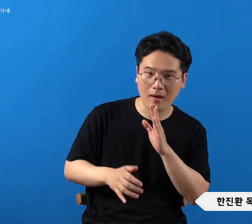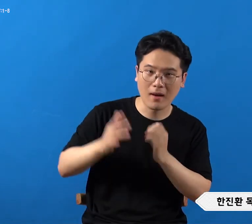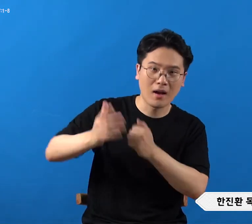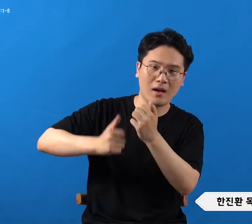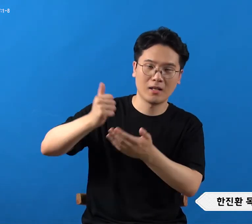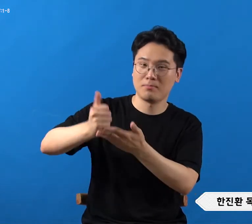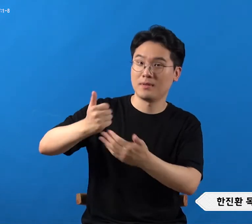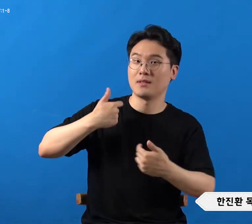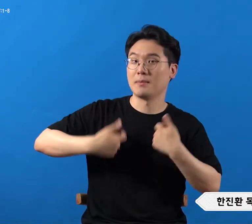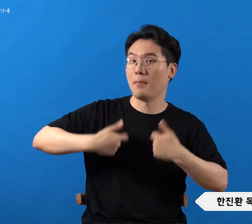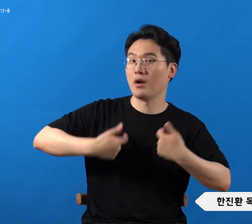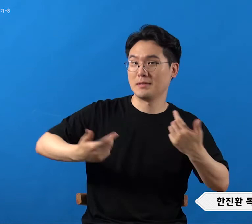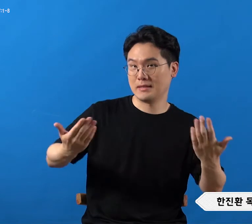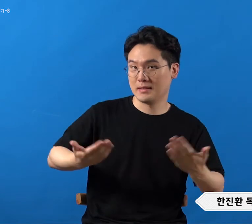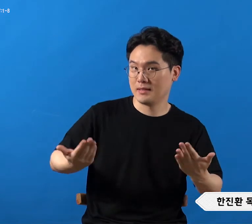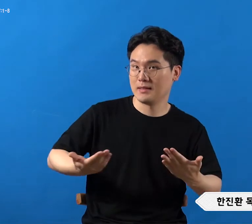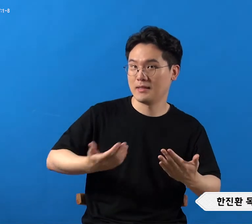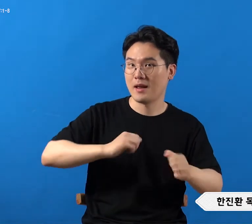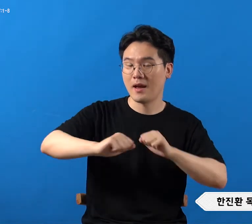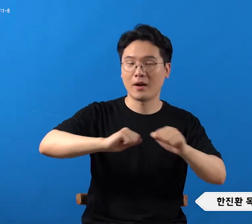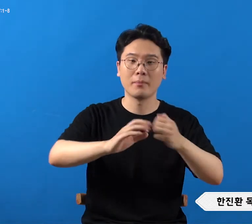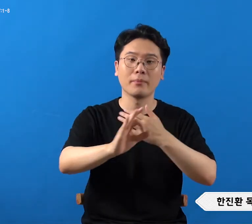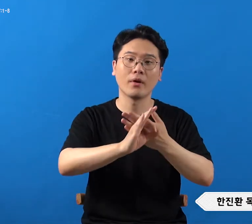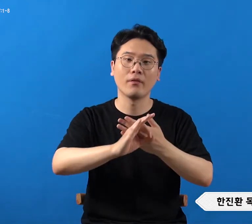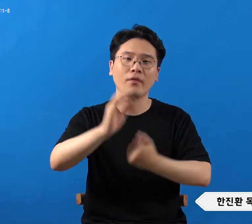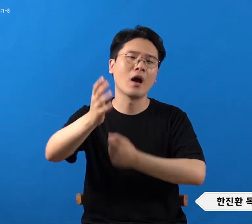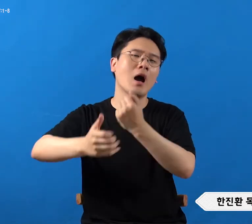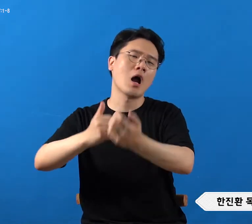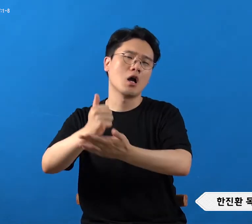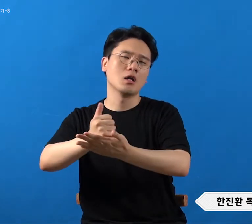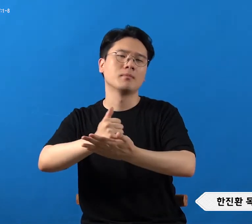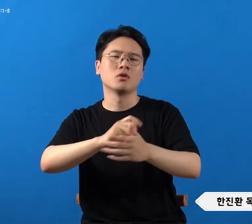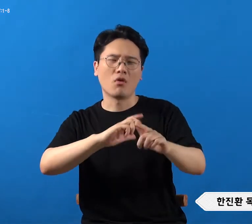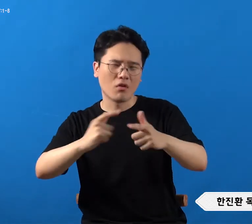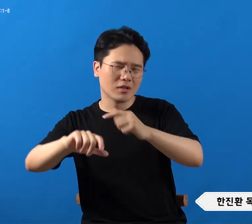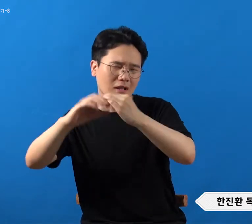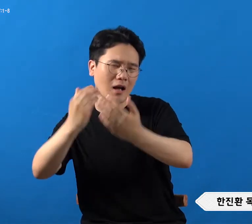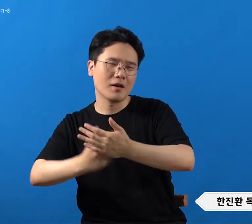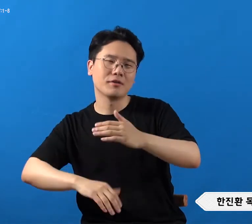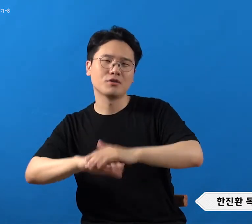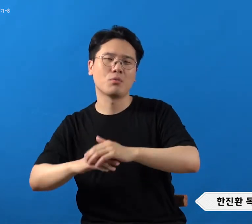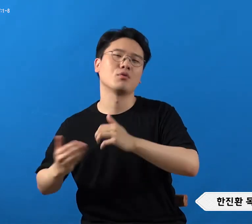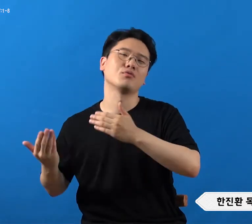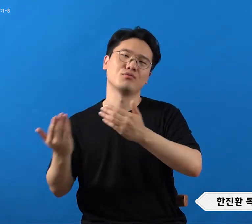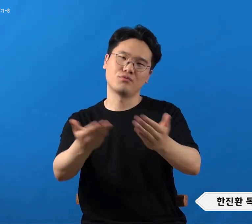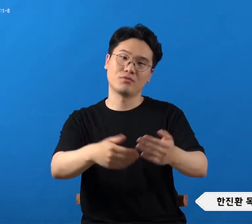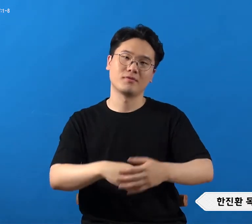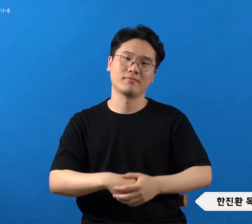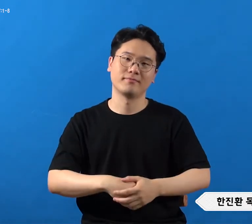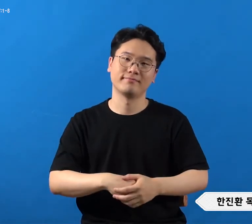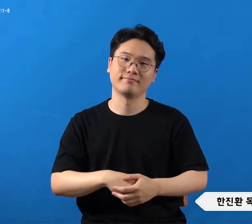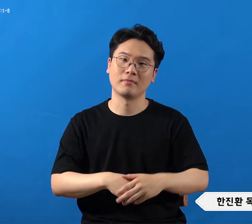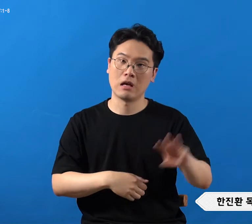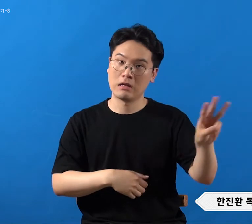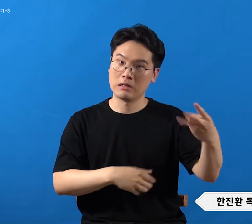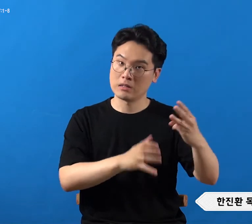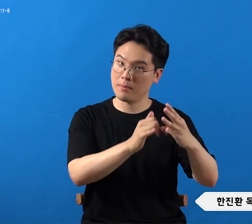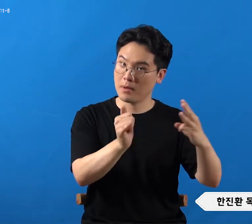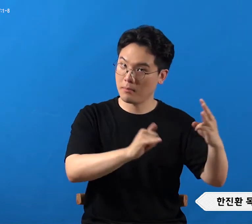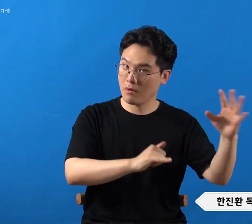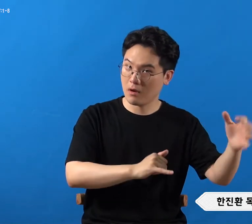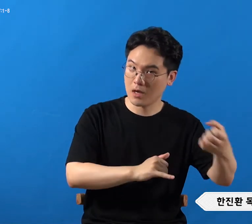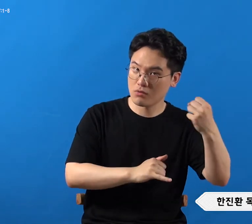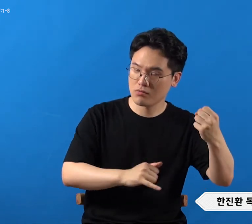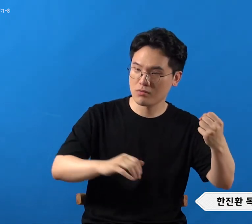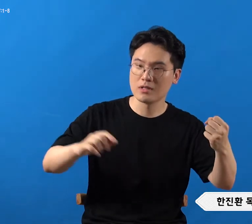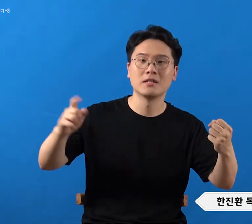그런 일을 하면 자원은 하나님이 얼마든지 공급해 주십니다. 300명으로도 13만